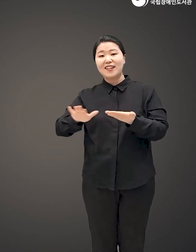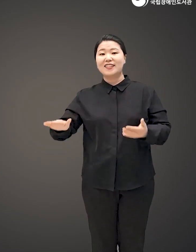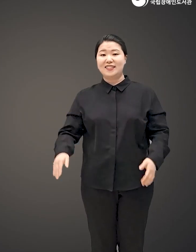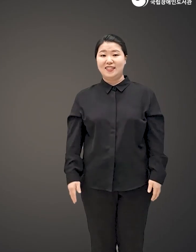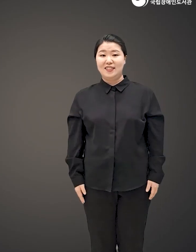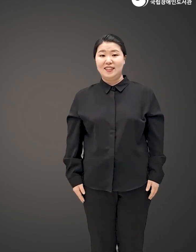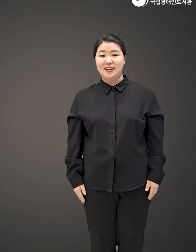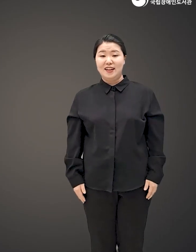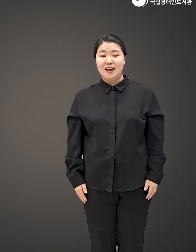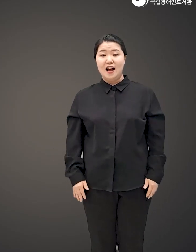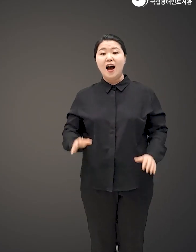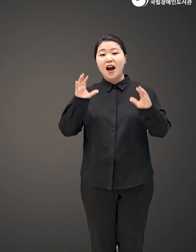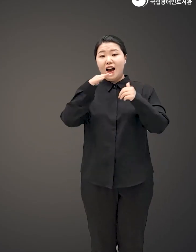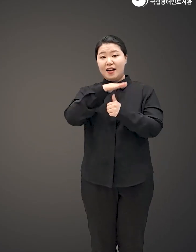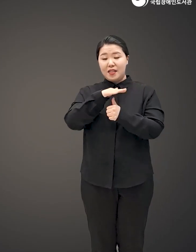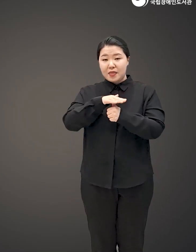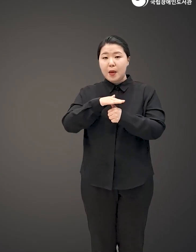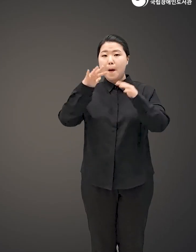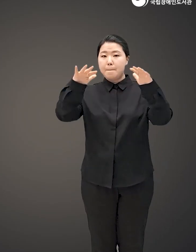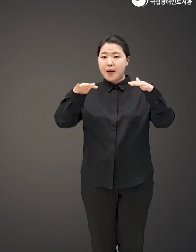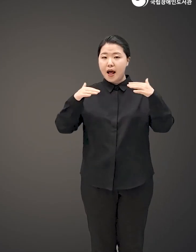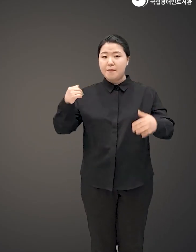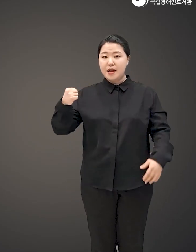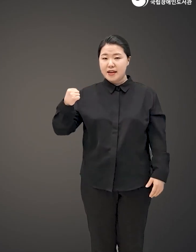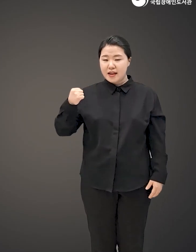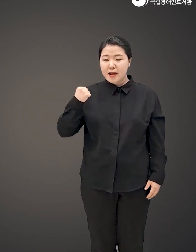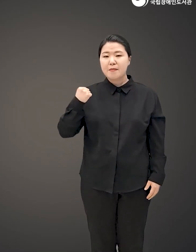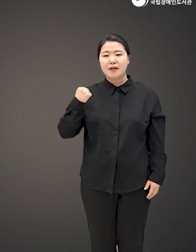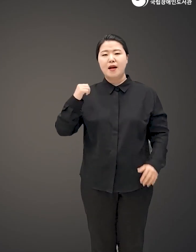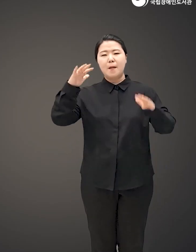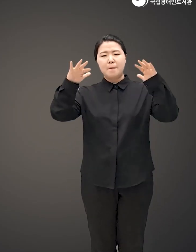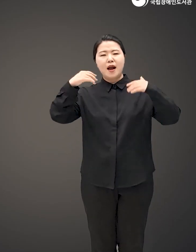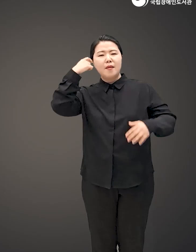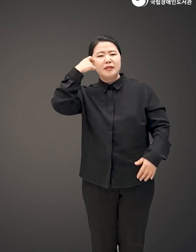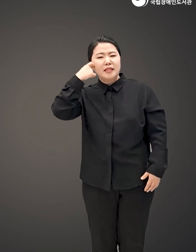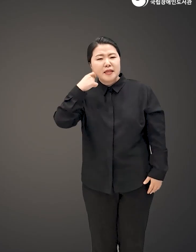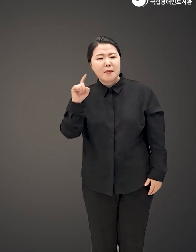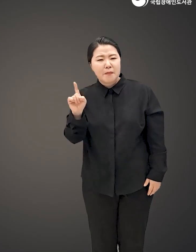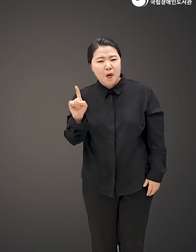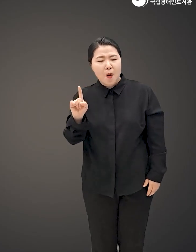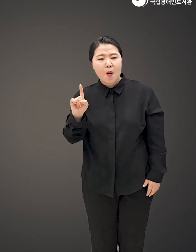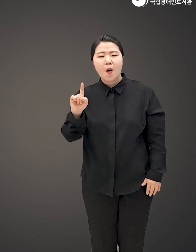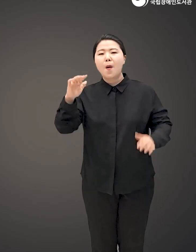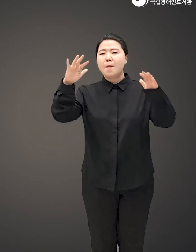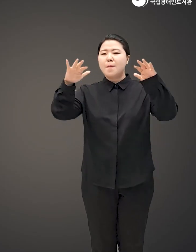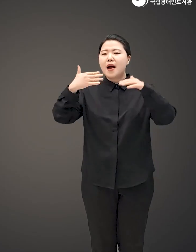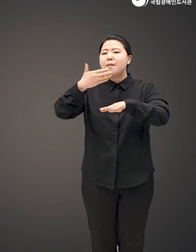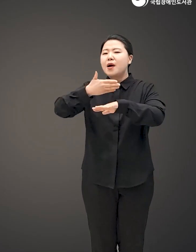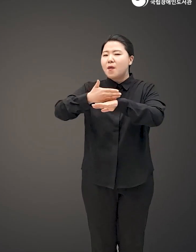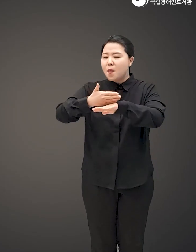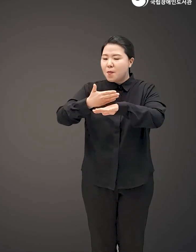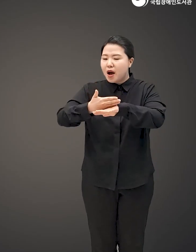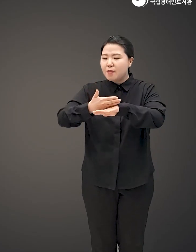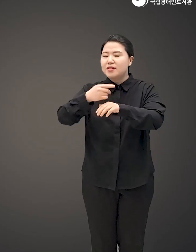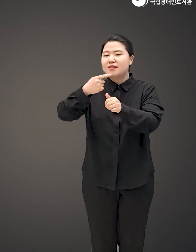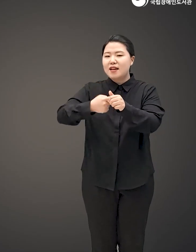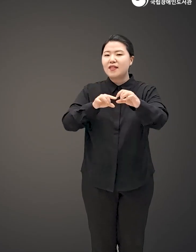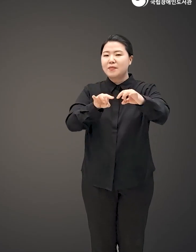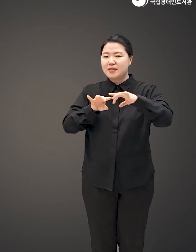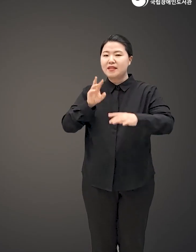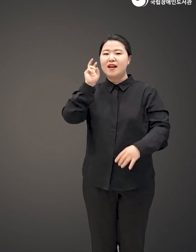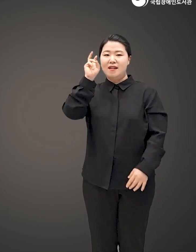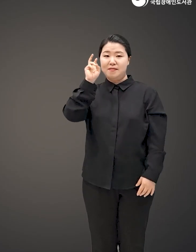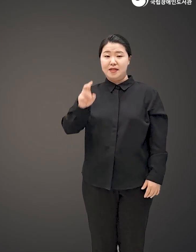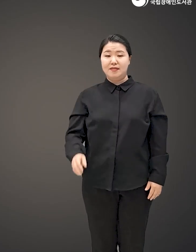거고요. 그럴 때 아이들은 바람의 힘을, 바람의 느낌을, 바람의 고마움을 저절로 느끼게 되지